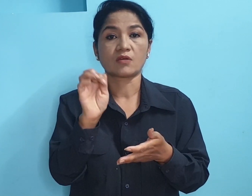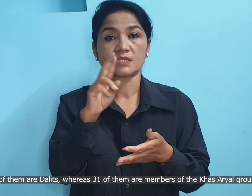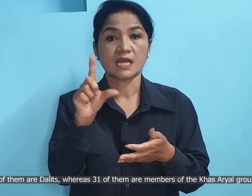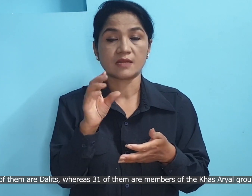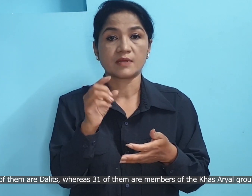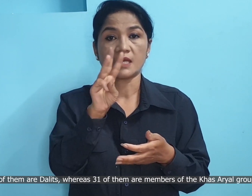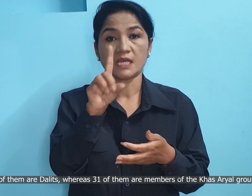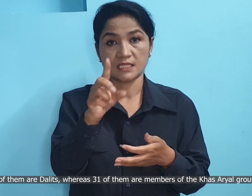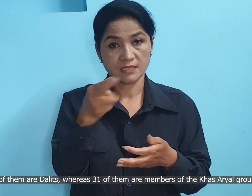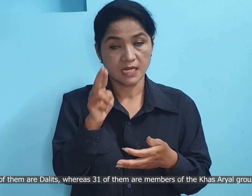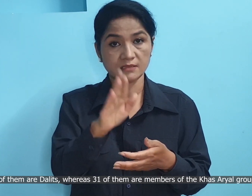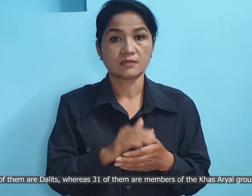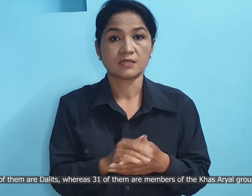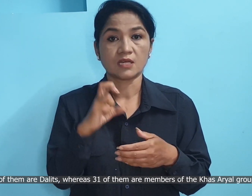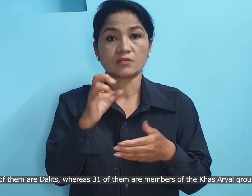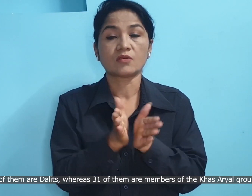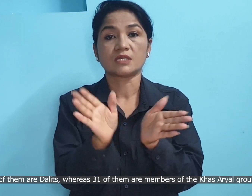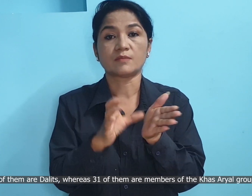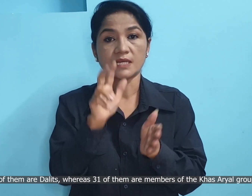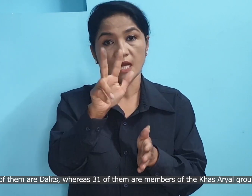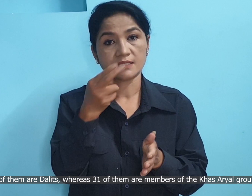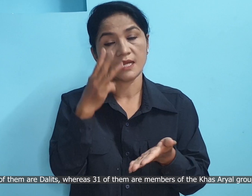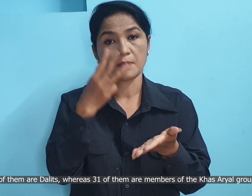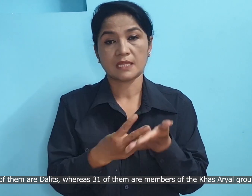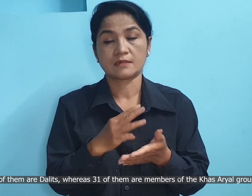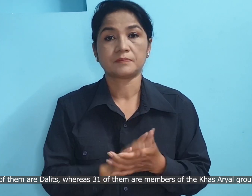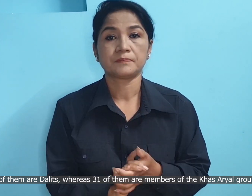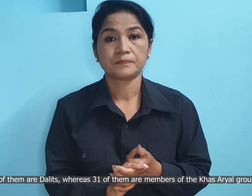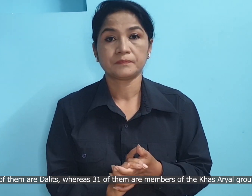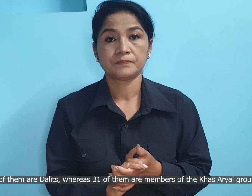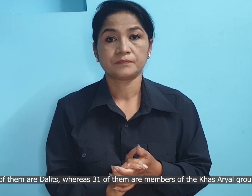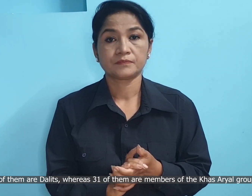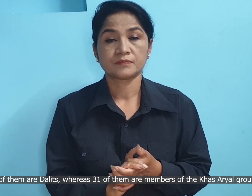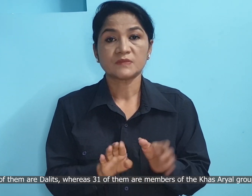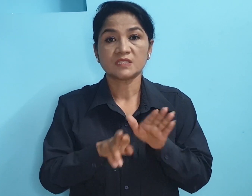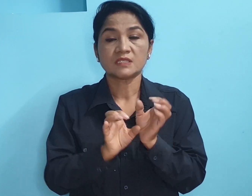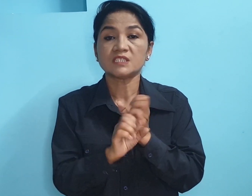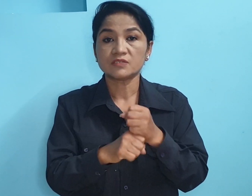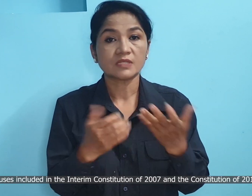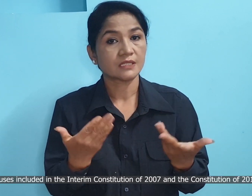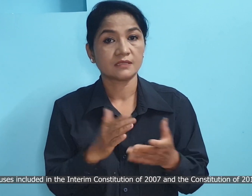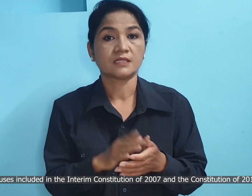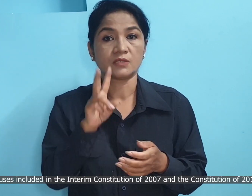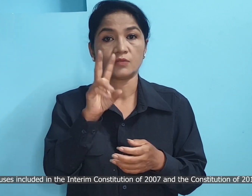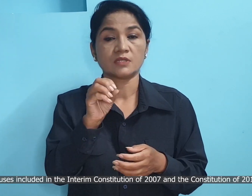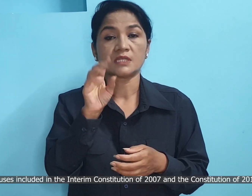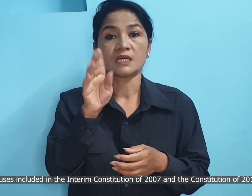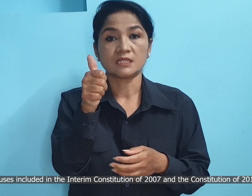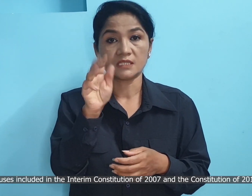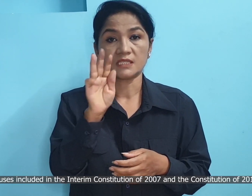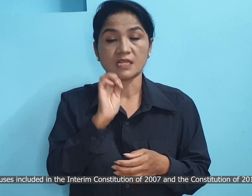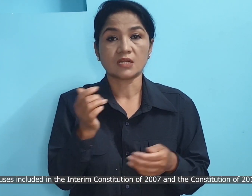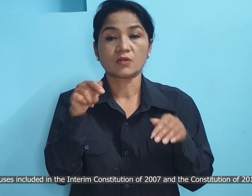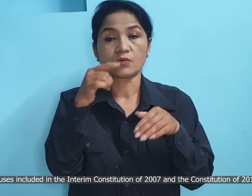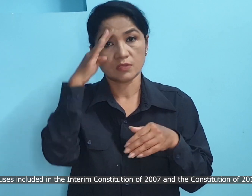छन्। त्यसमध्ये खस आर्यबाट 31 जना छन् भने दलितबाट 8 जना मात्रै छन्। निष्कर्षमा